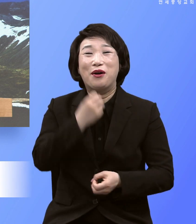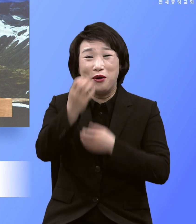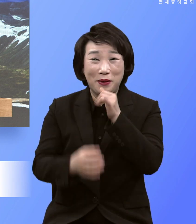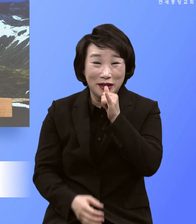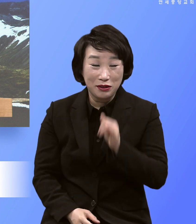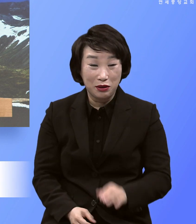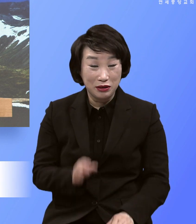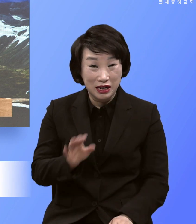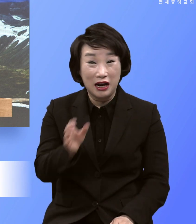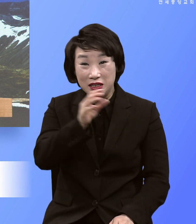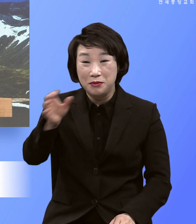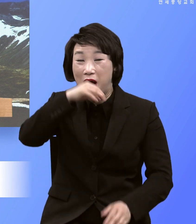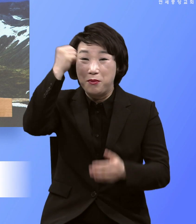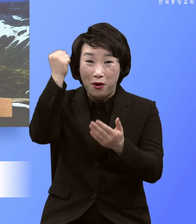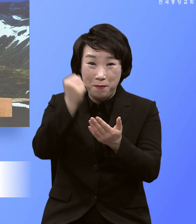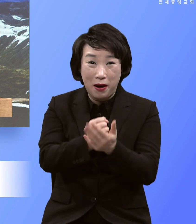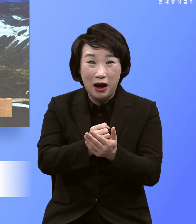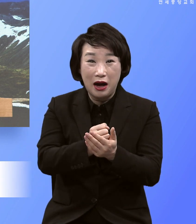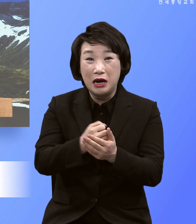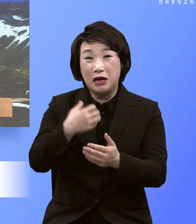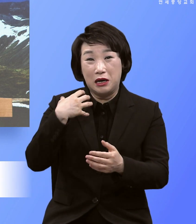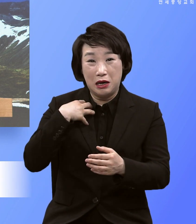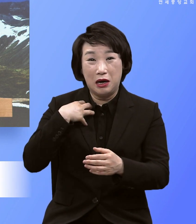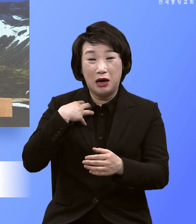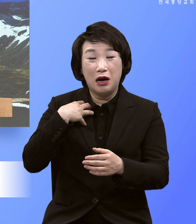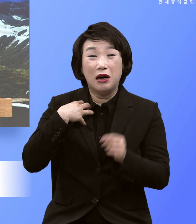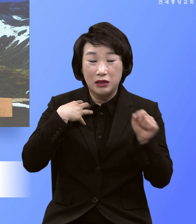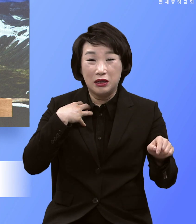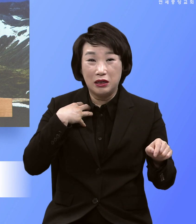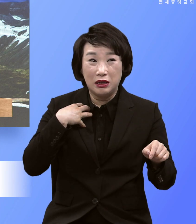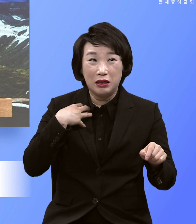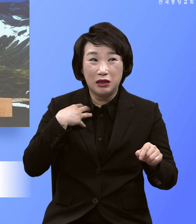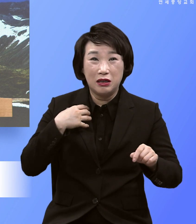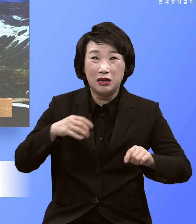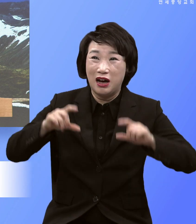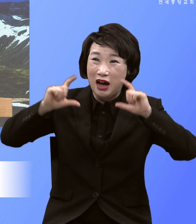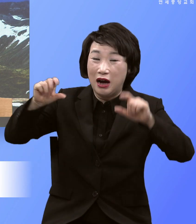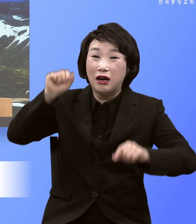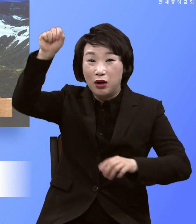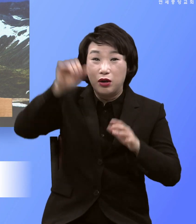십자가에 못 박으라 진두지휘했던 그들이